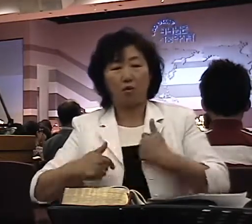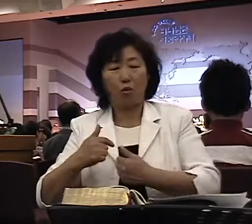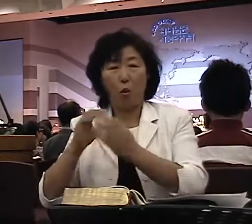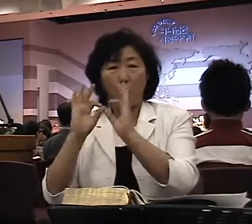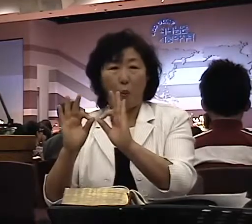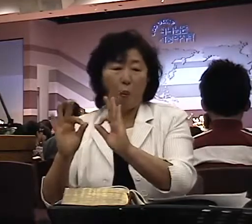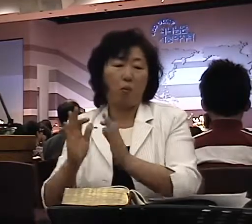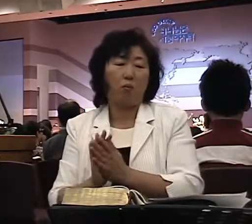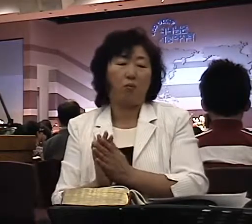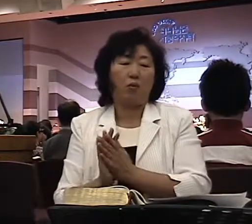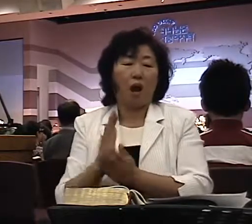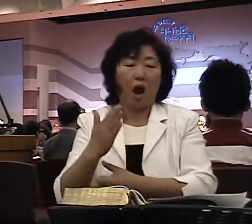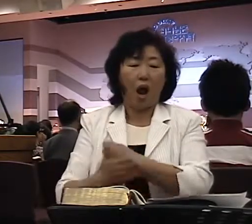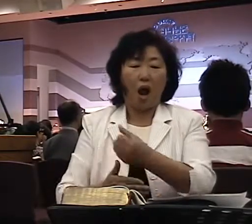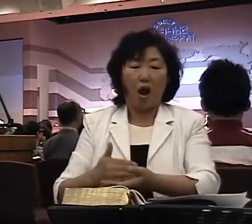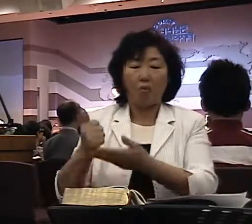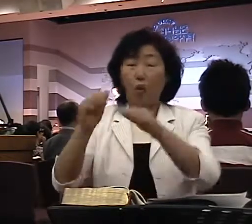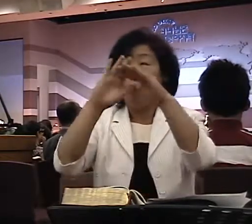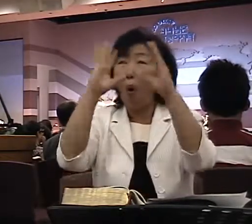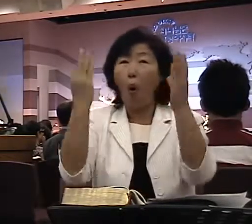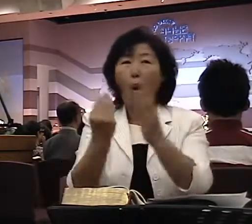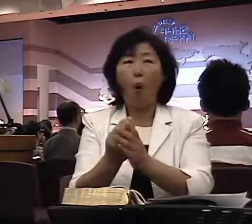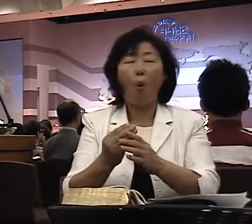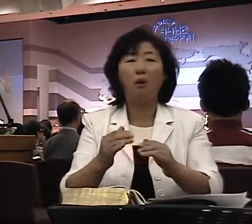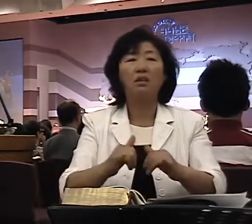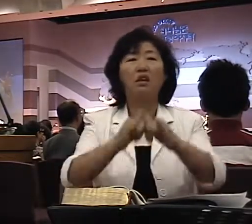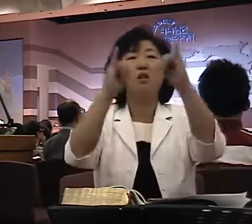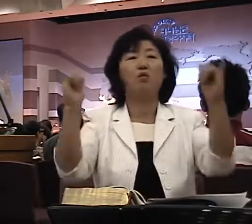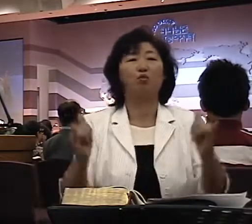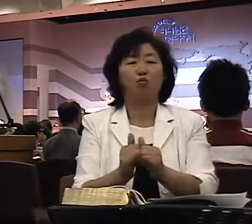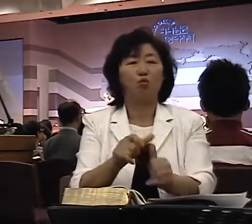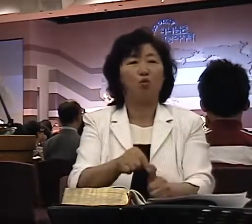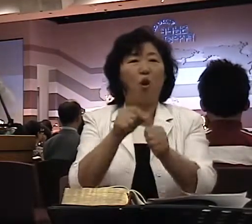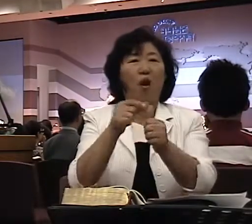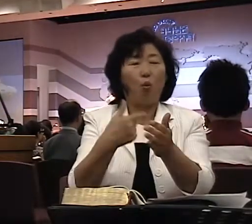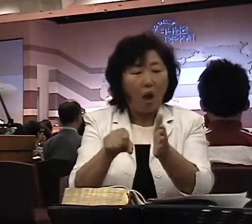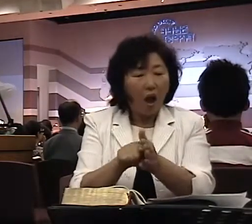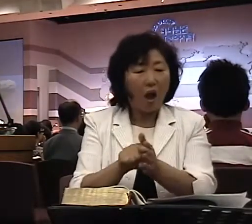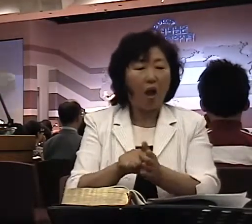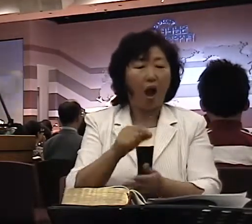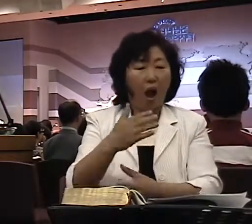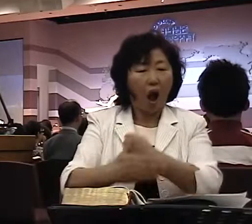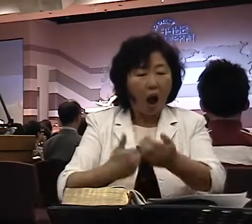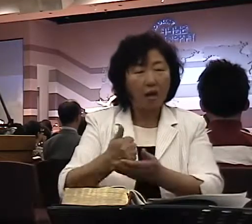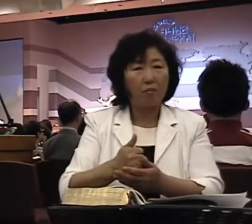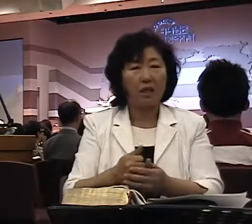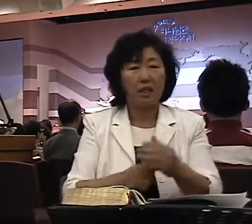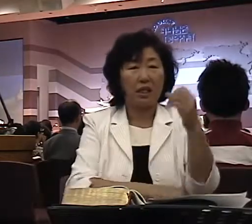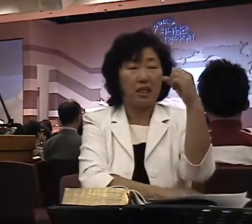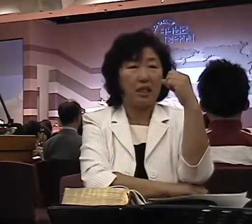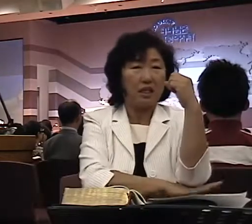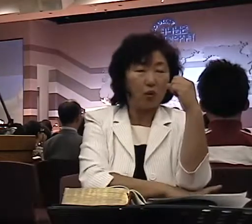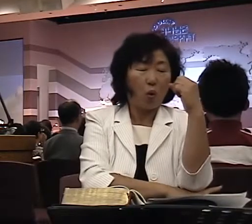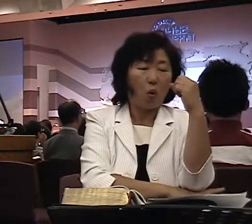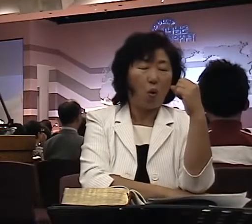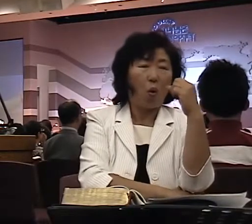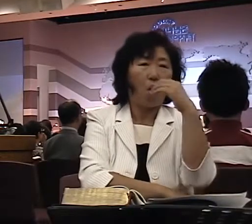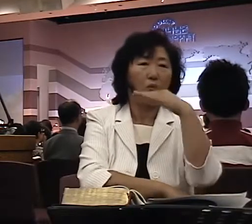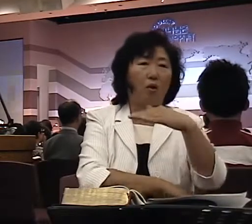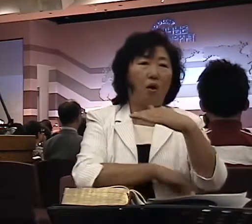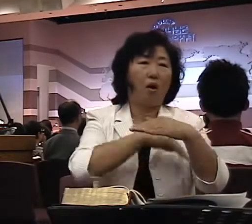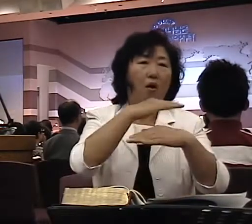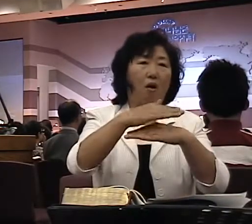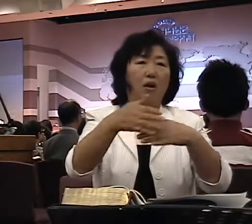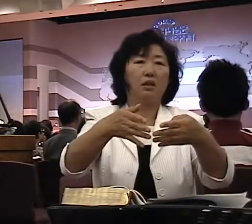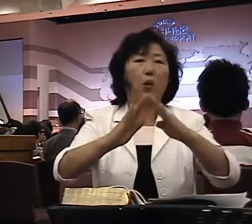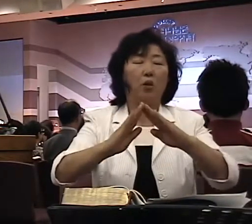보며 하나님께서 이제 온 인류를 구원하시고자 하는 하나님의 계획의 모든 기초와 토대를 세우고자